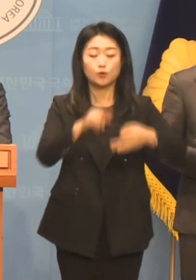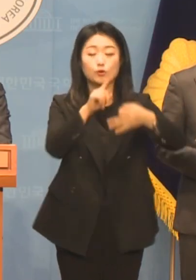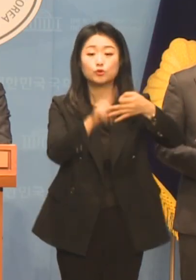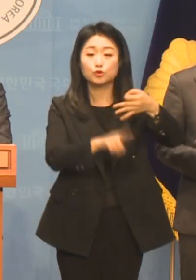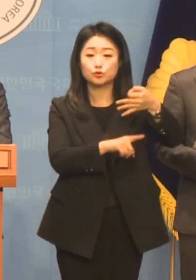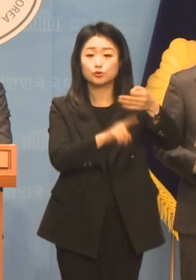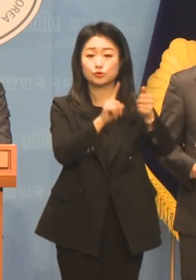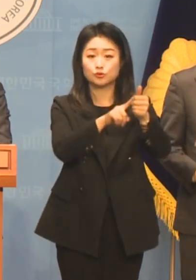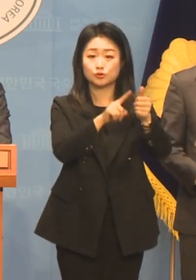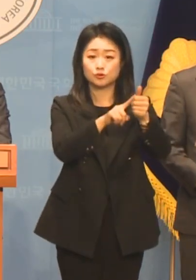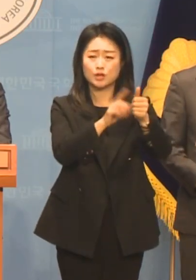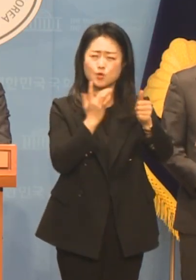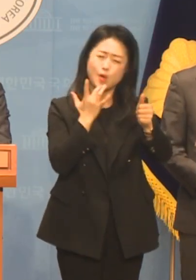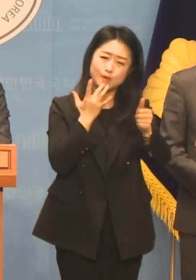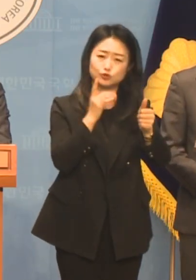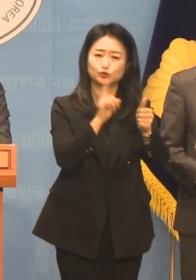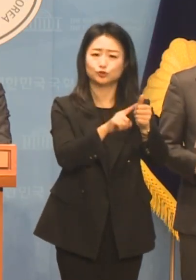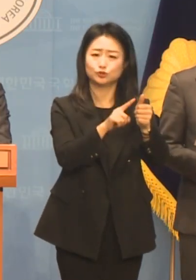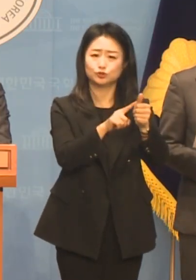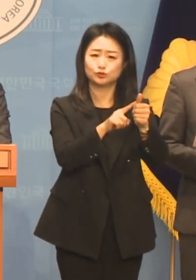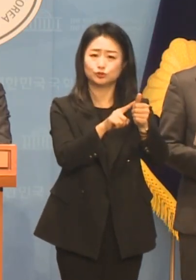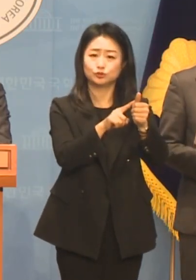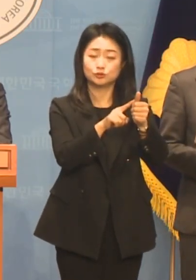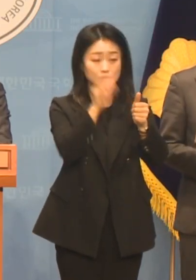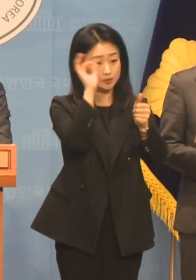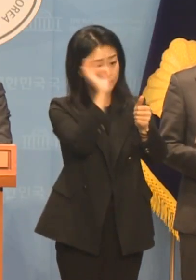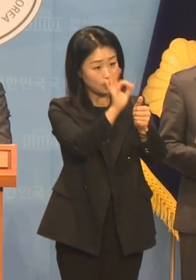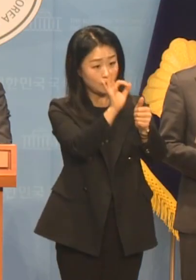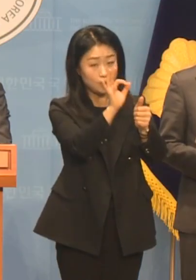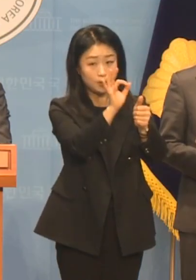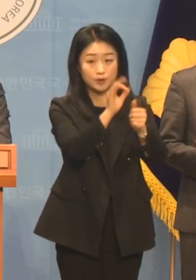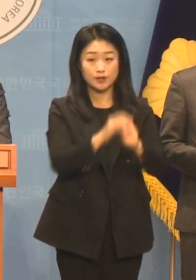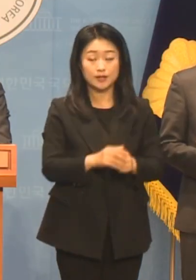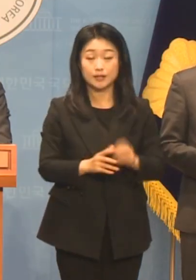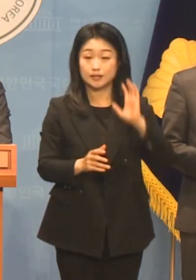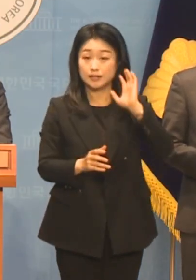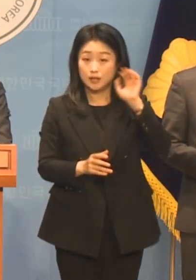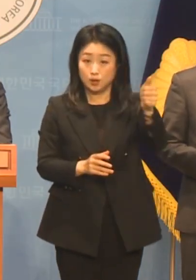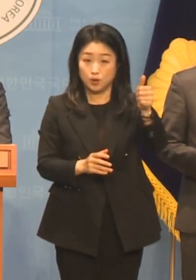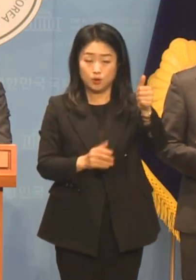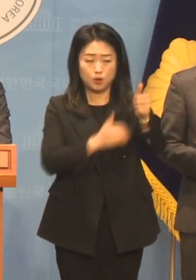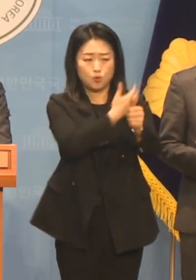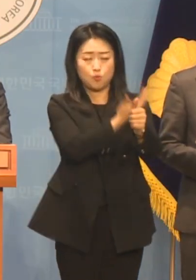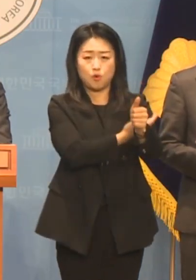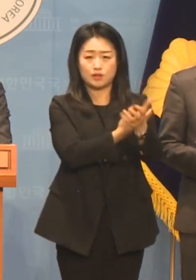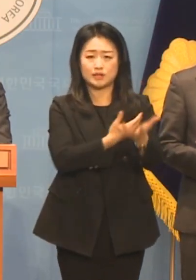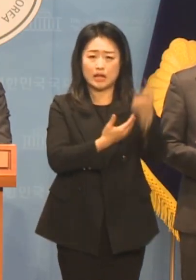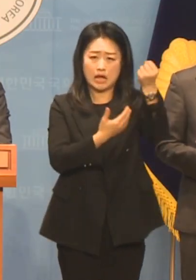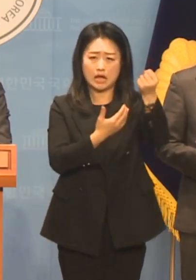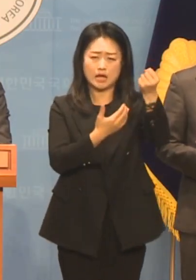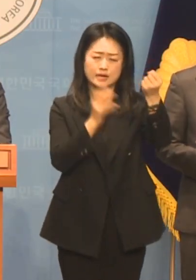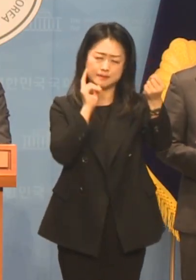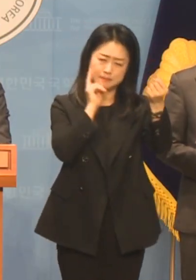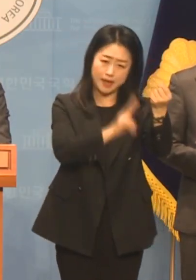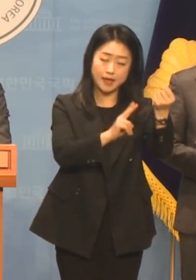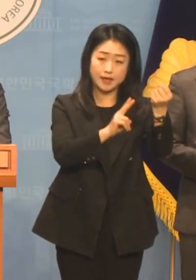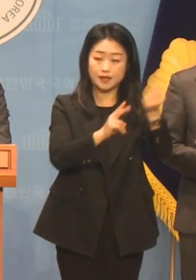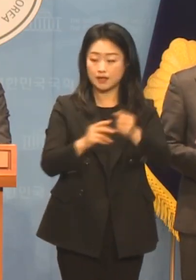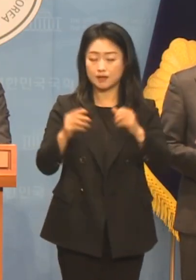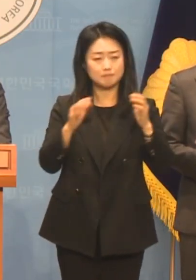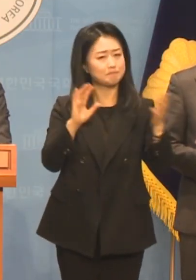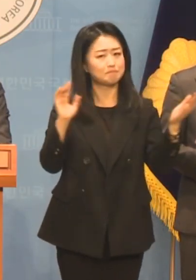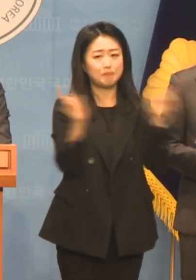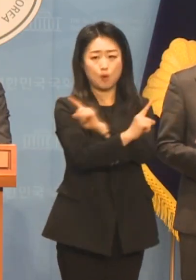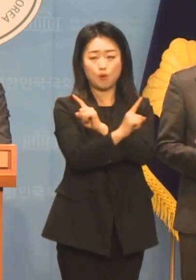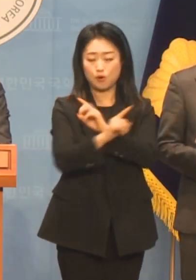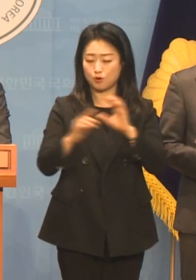윤석열이라는 괴물은 하루아침에 만들어진 것이 아닙니다. 대통령에게 과도하게 집중된 권력을 의회 중심으로